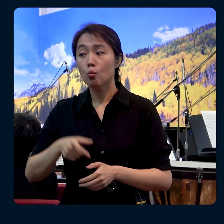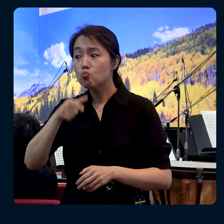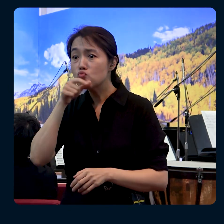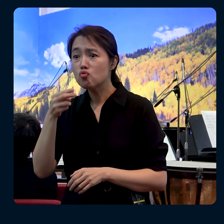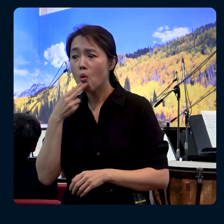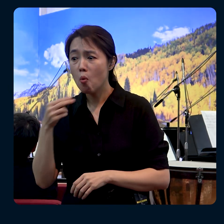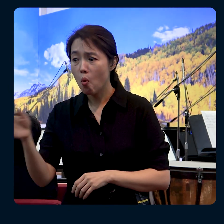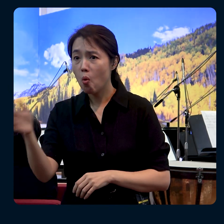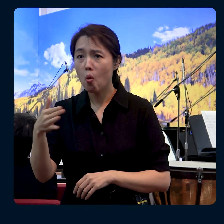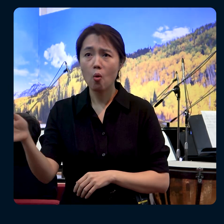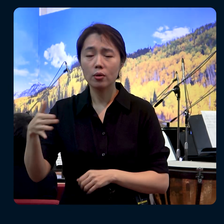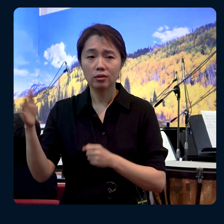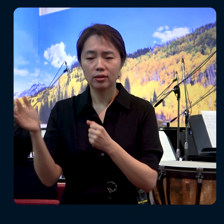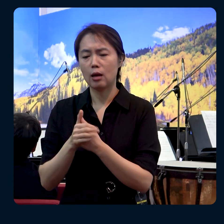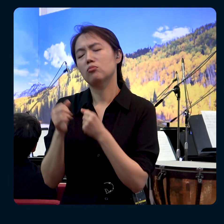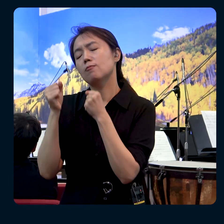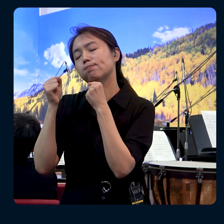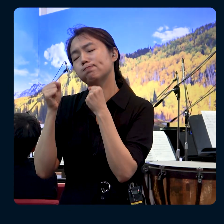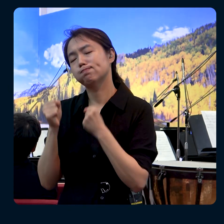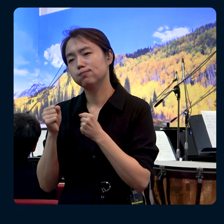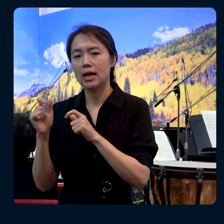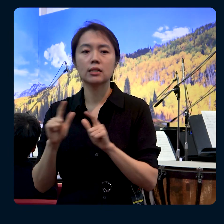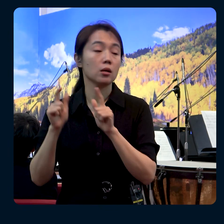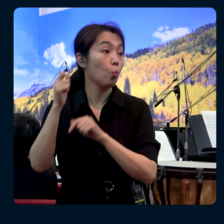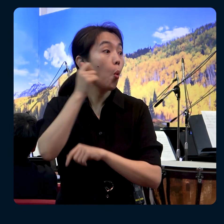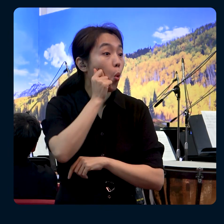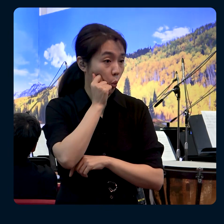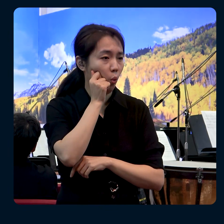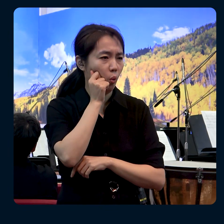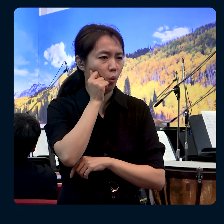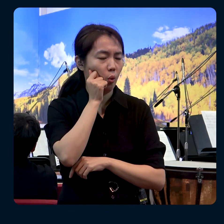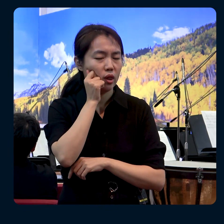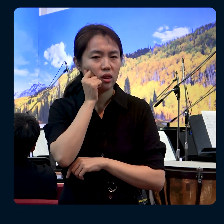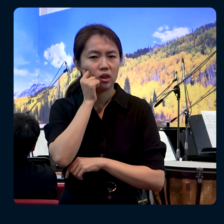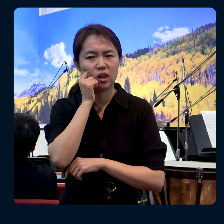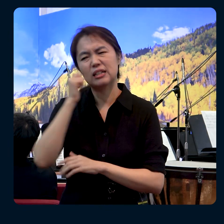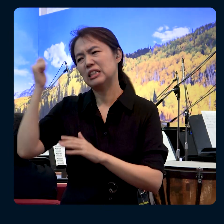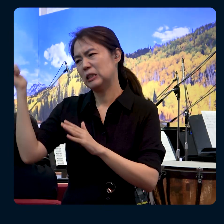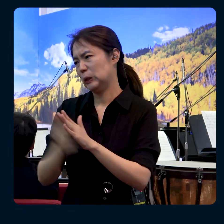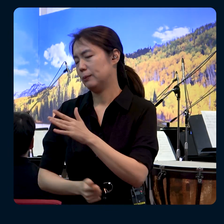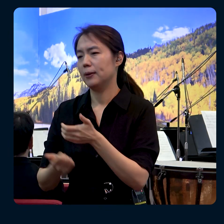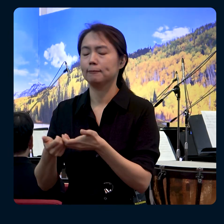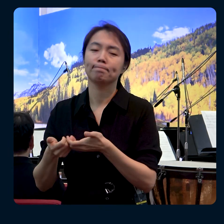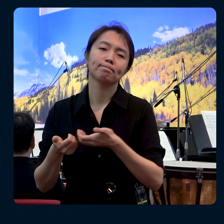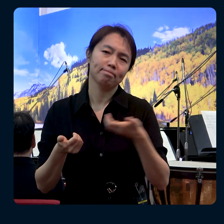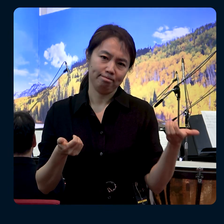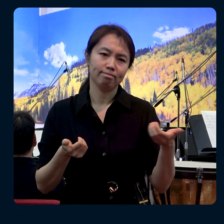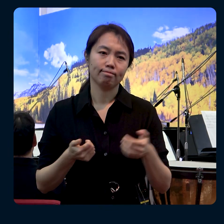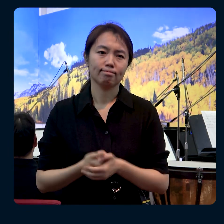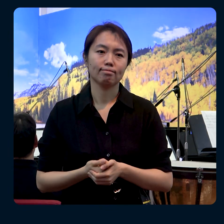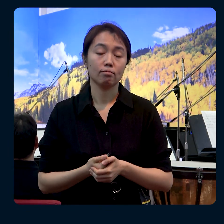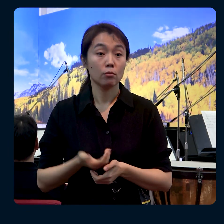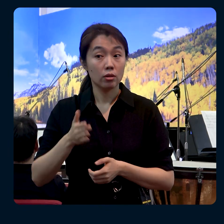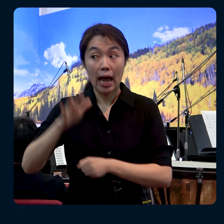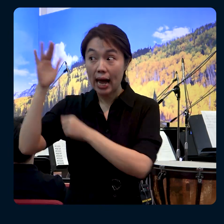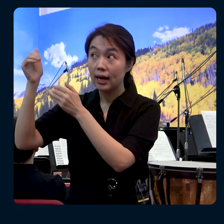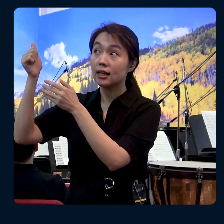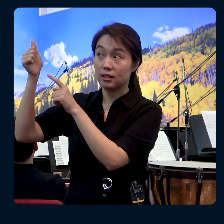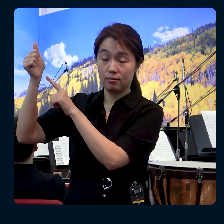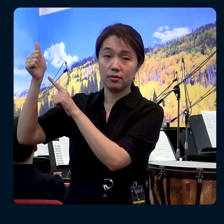공급되지 않으니까 거기에 정착을 할 수가 없는 거예요. 정착에 실패하고 떠난 거예요. 그런데